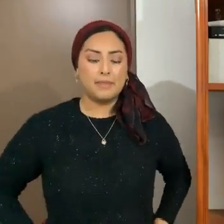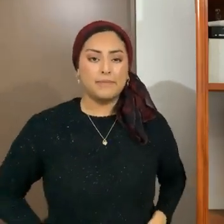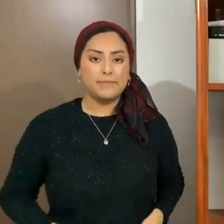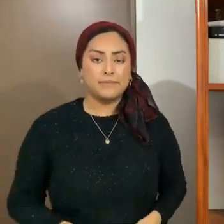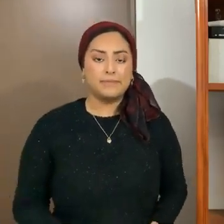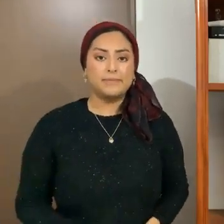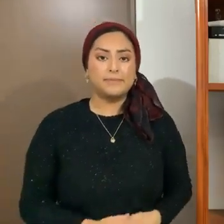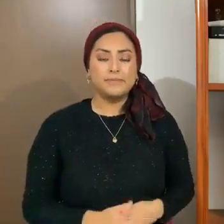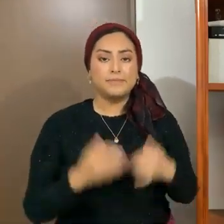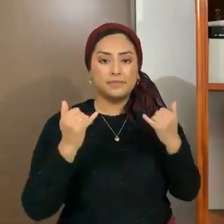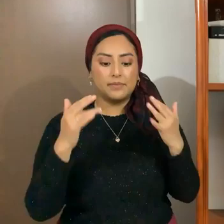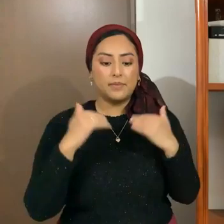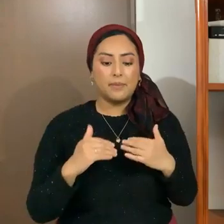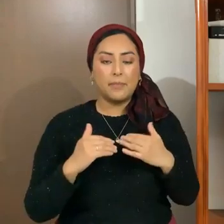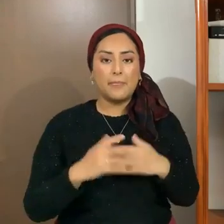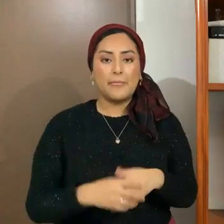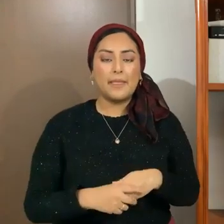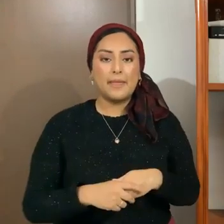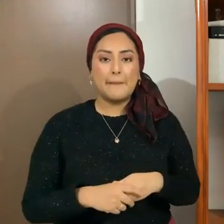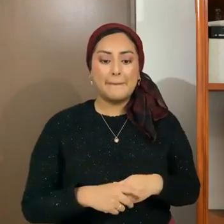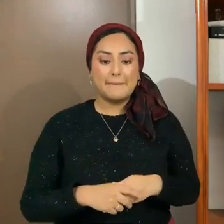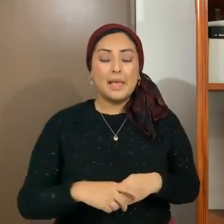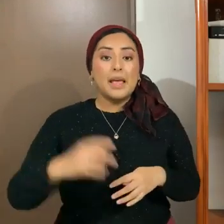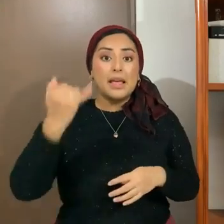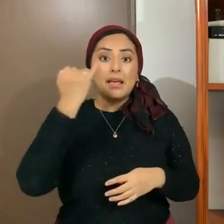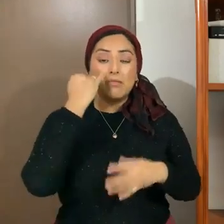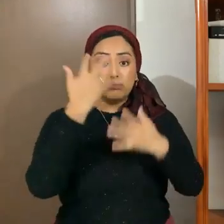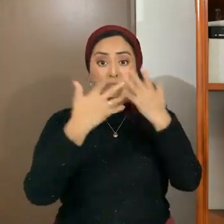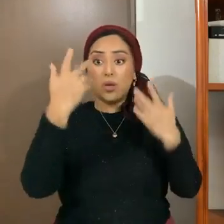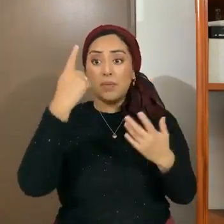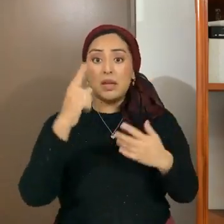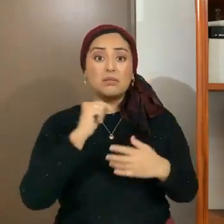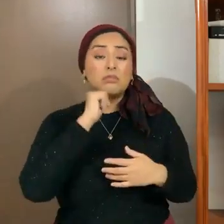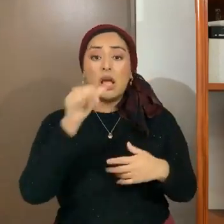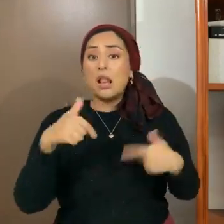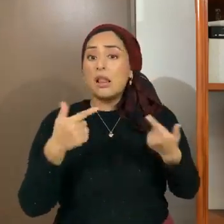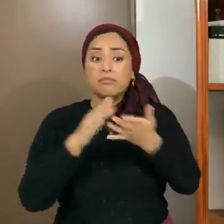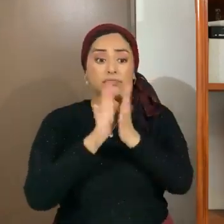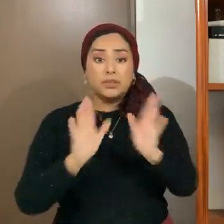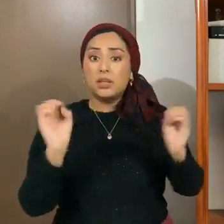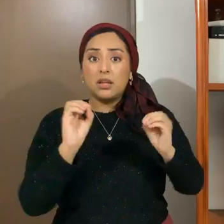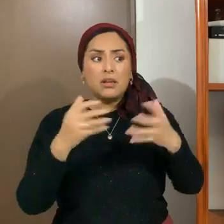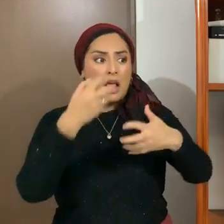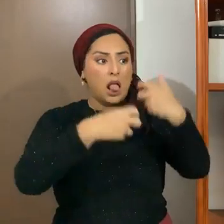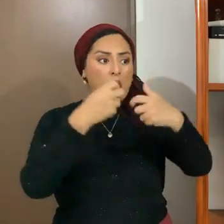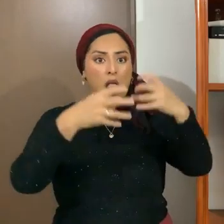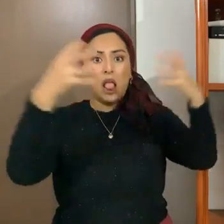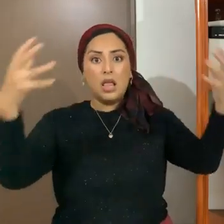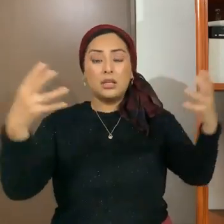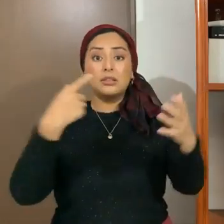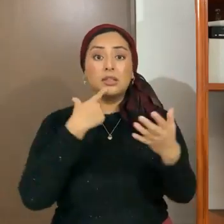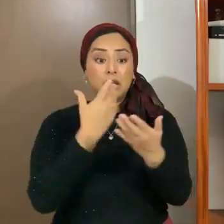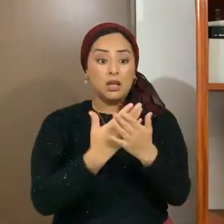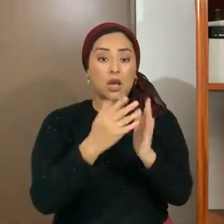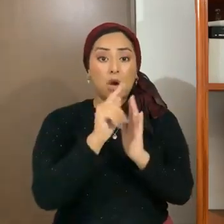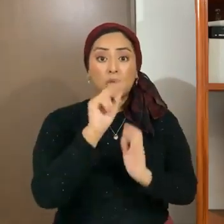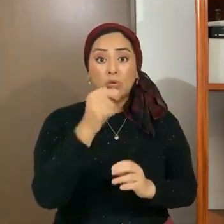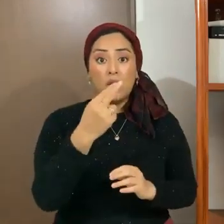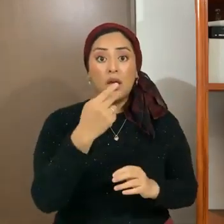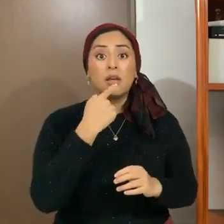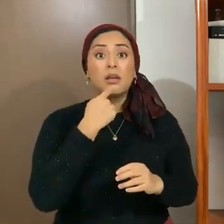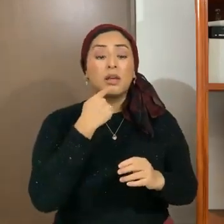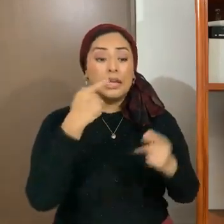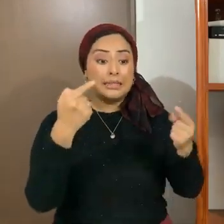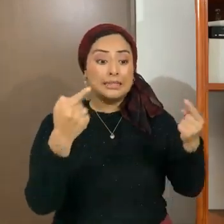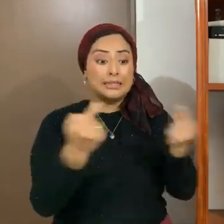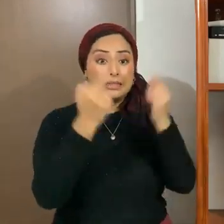palabras. Bueno, paz. Si alguien no vive en paz y tiene muchos problemas, dice en la Torá, que no hay paz para el